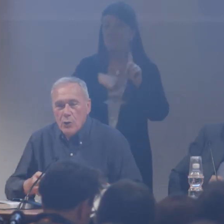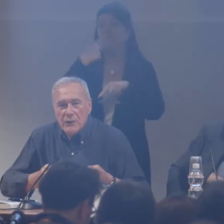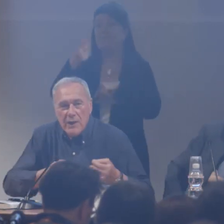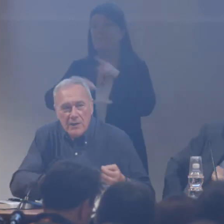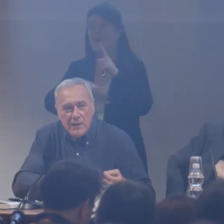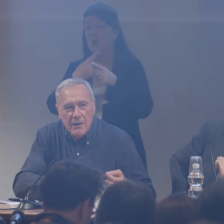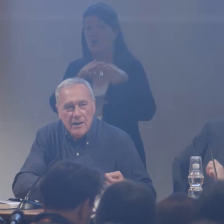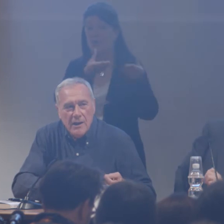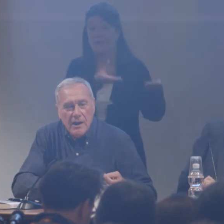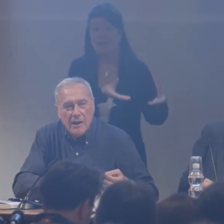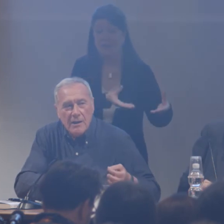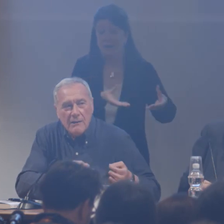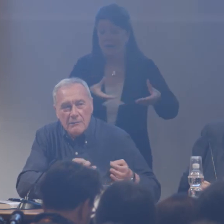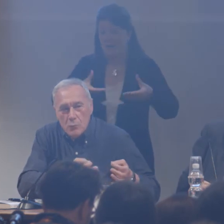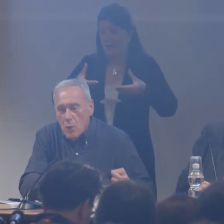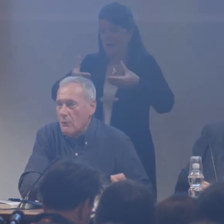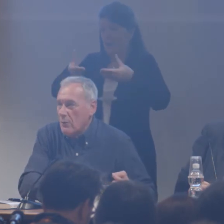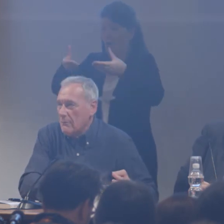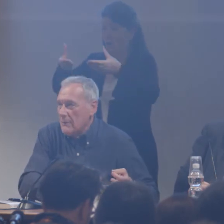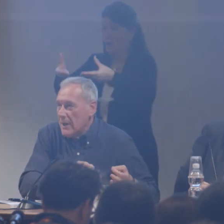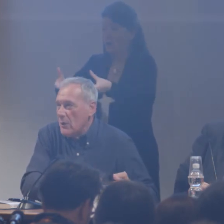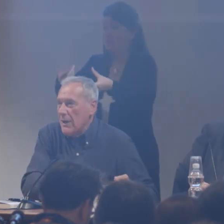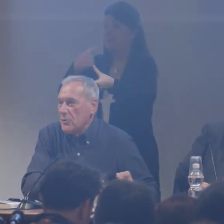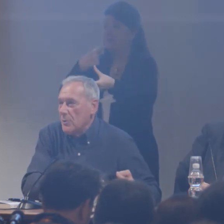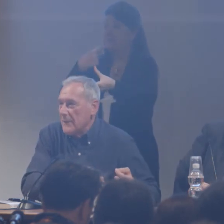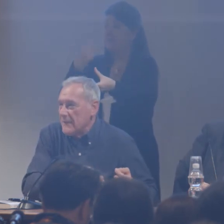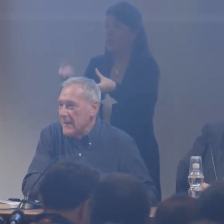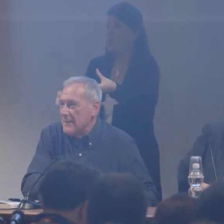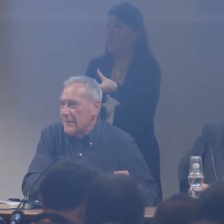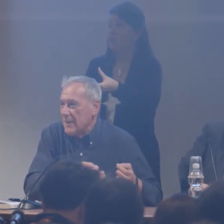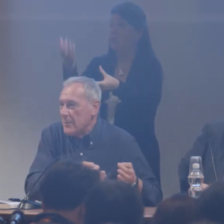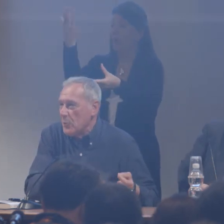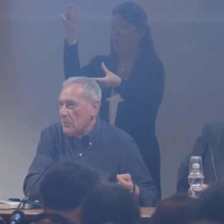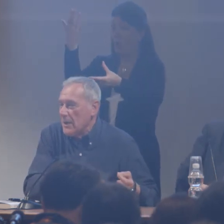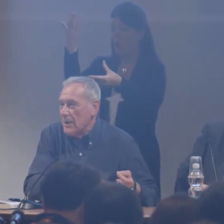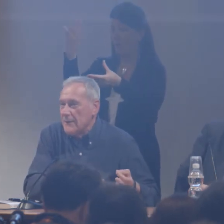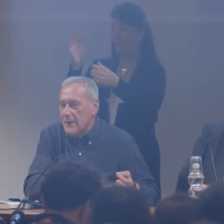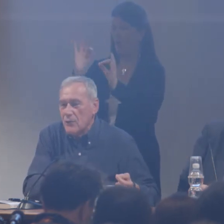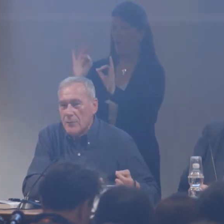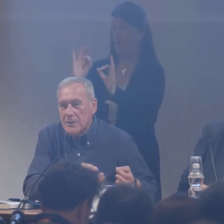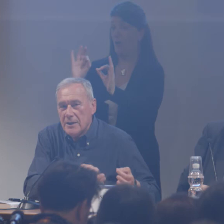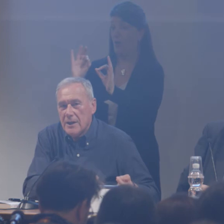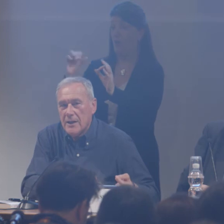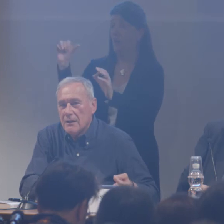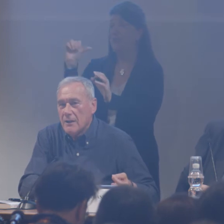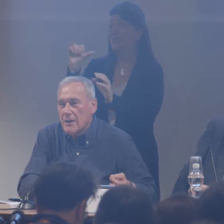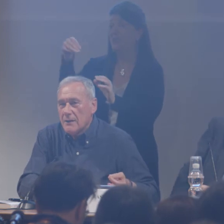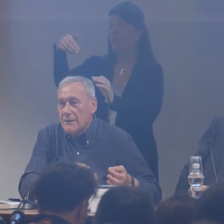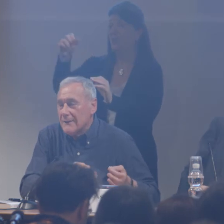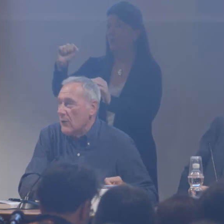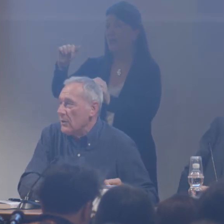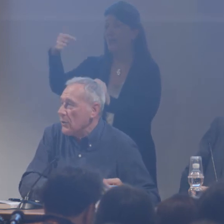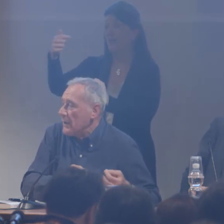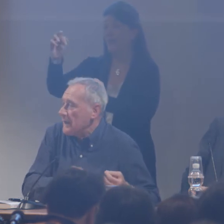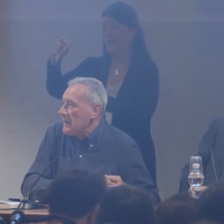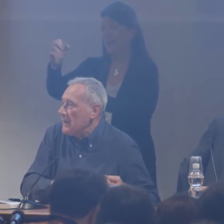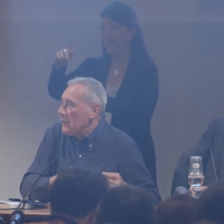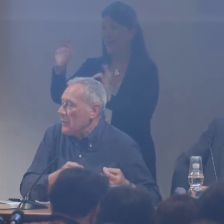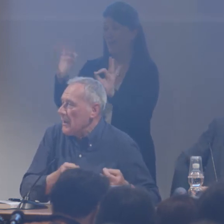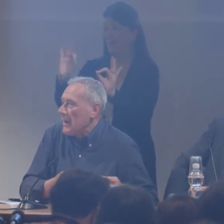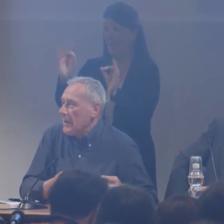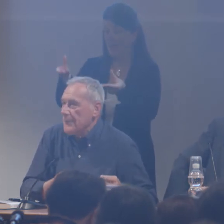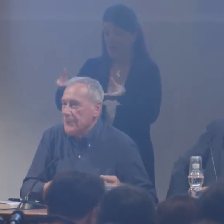le consegne al nuovo neoeletto Presidente della Repubblica, Sergio Mattarella, nel Salone dei